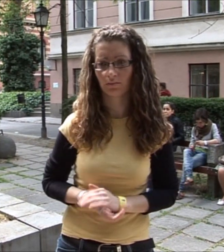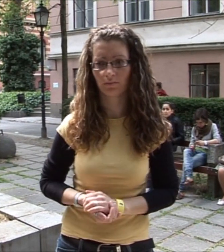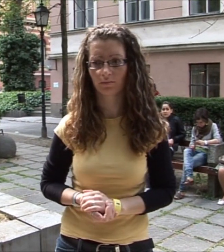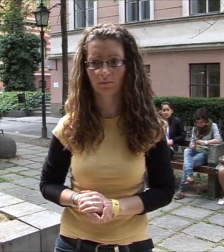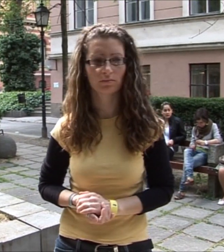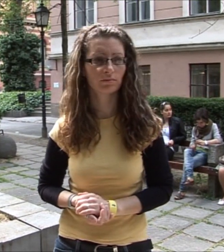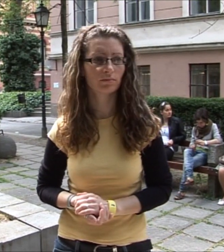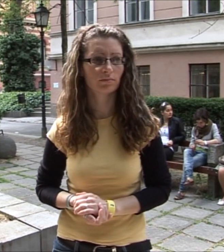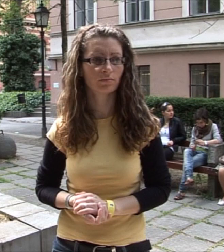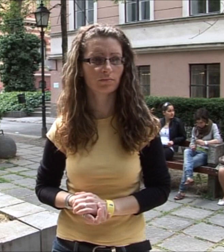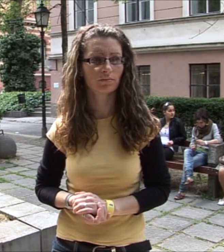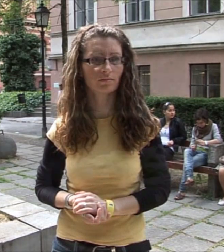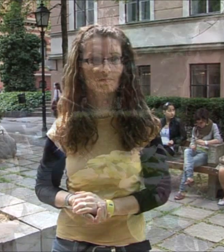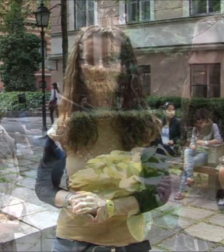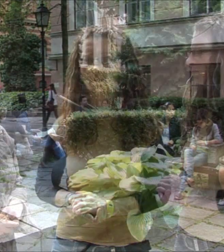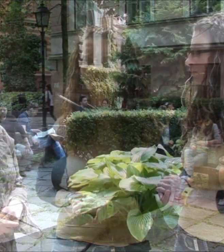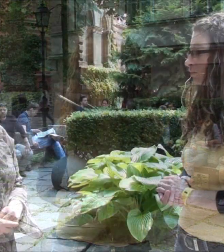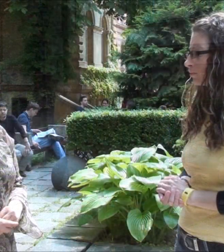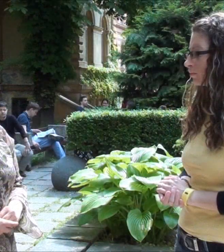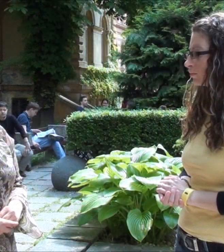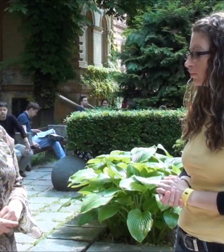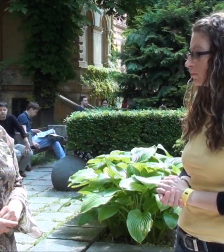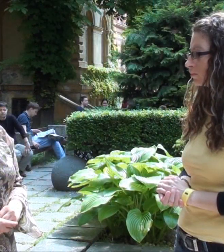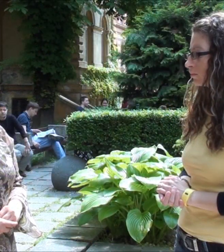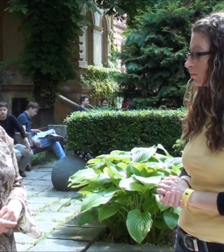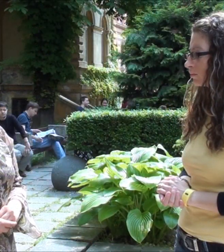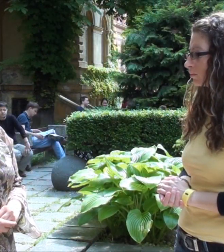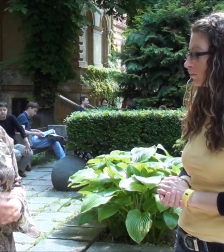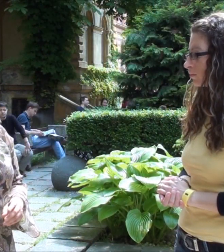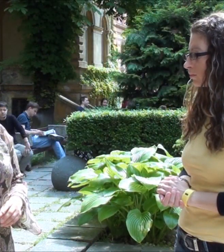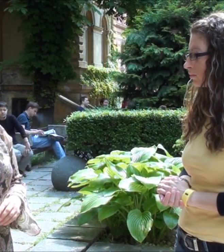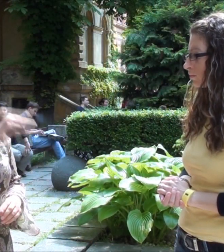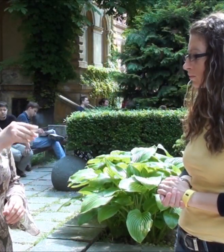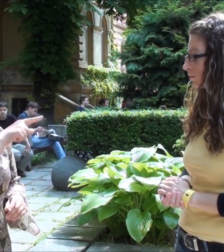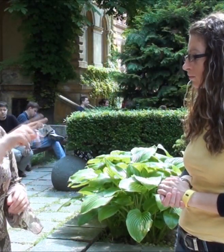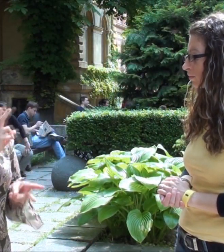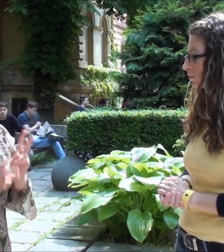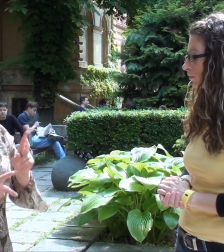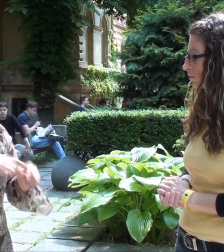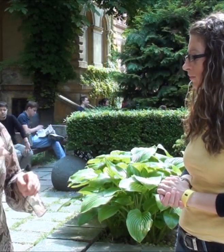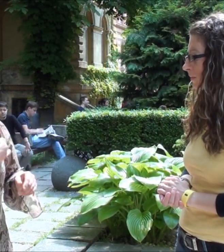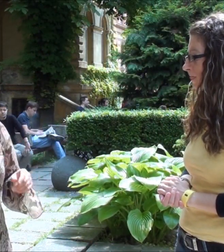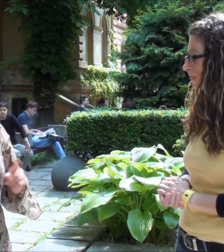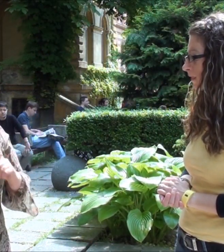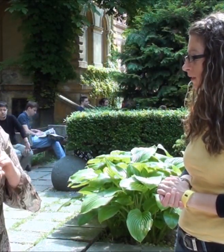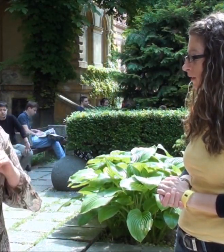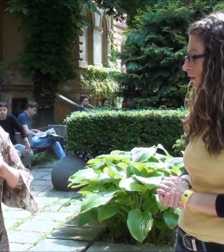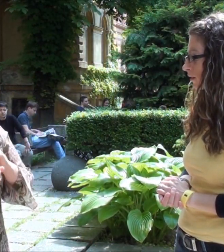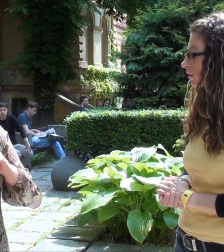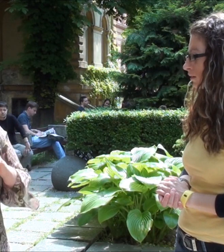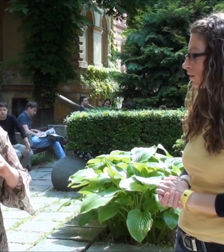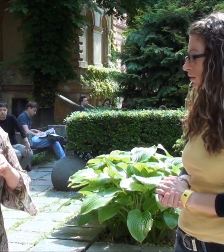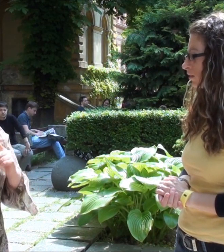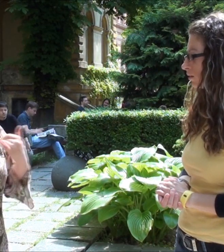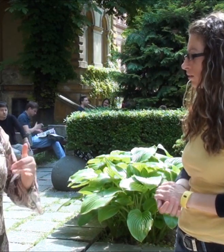bámen t elmészet iskolába is jáz most a ééás és te vagy az